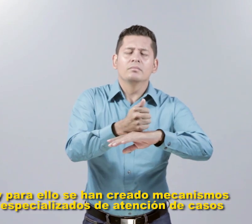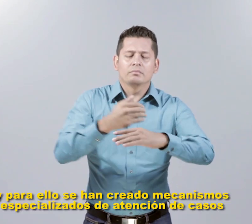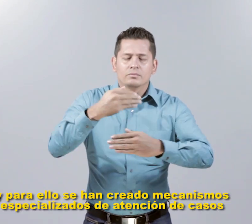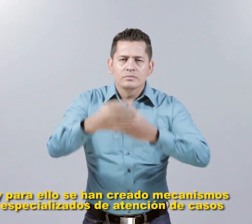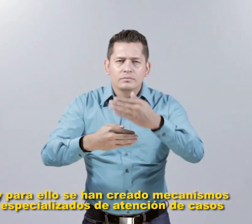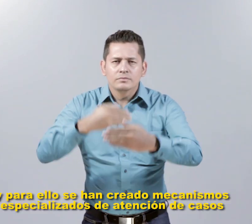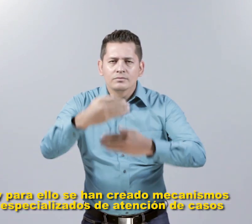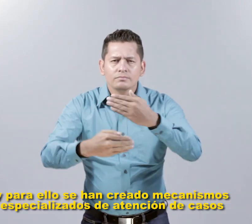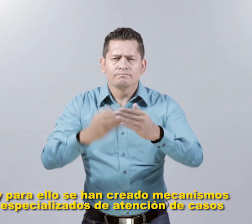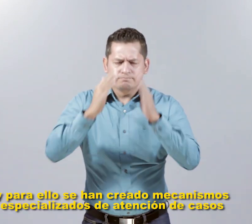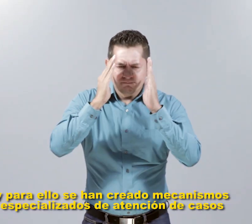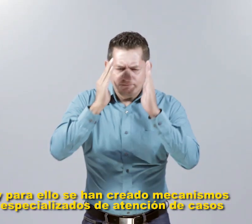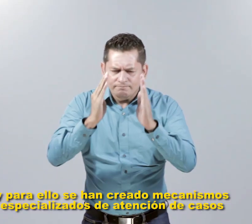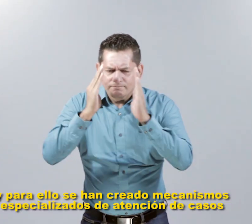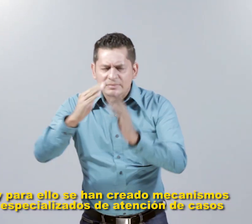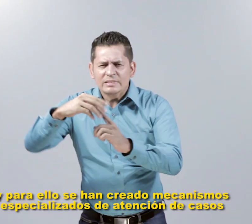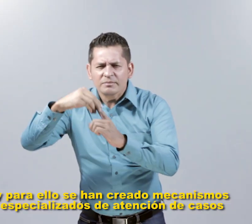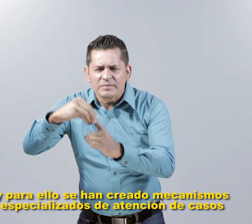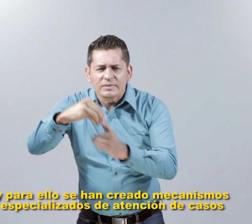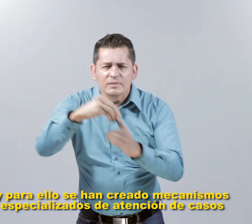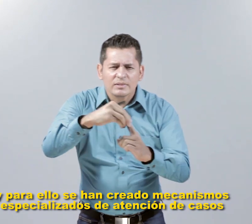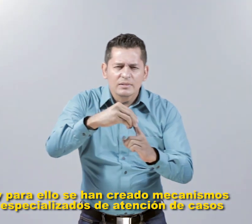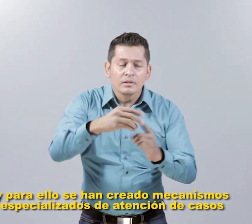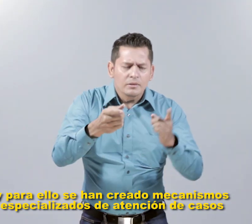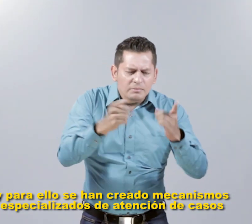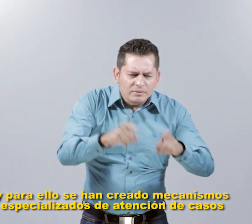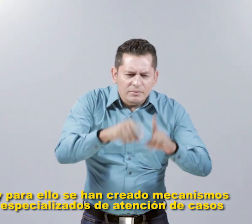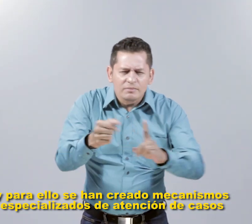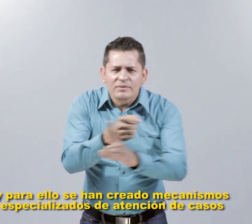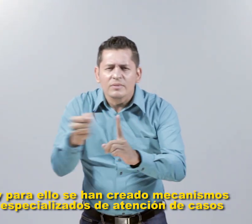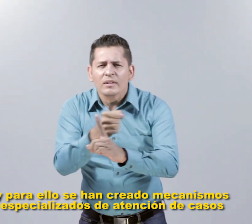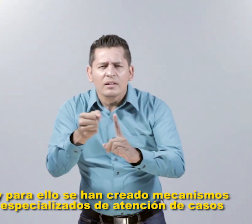Y para ello, se han creado mecanismos especializados de atención de casos